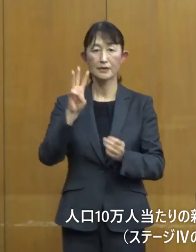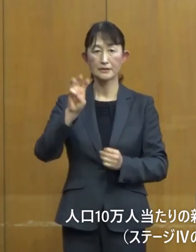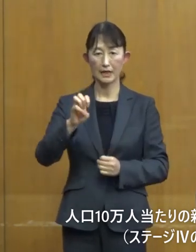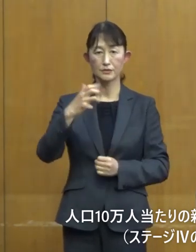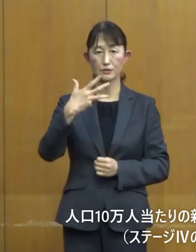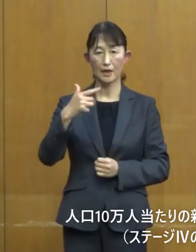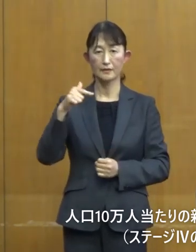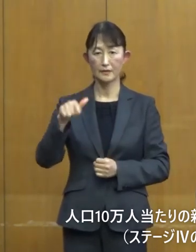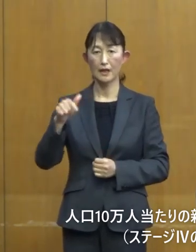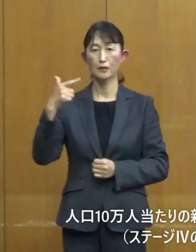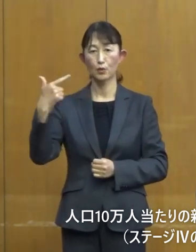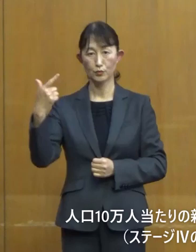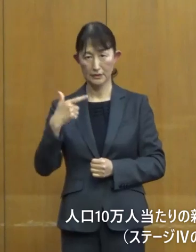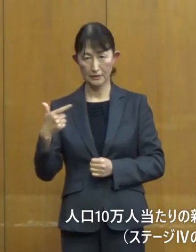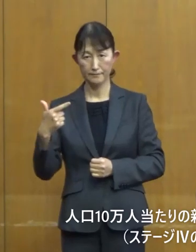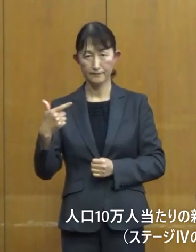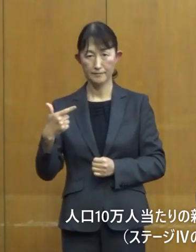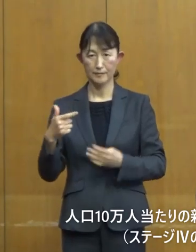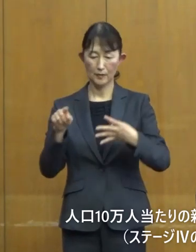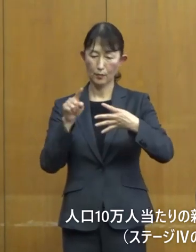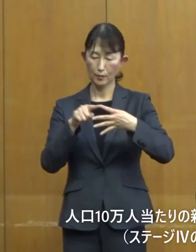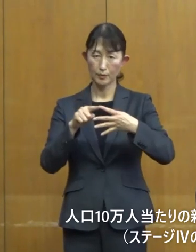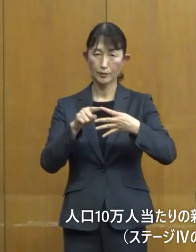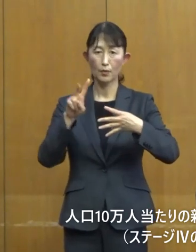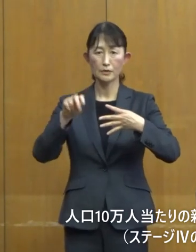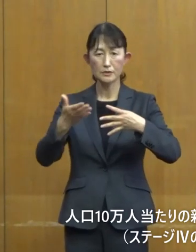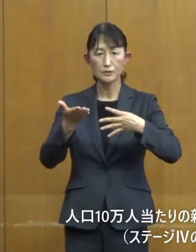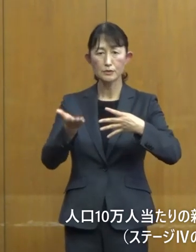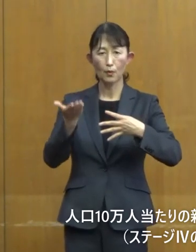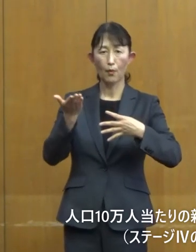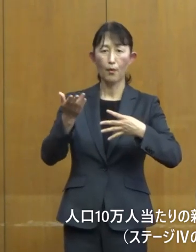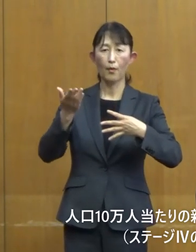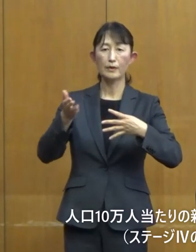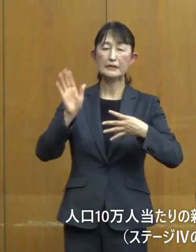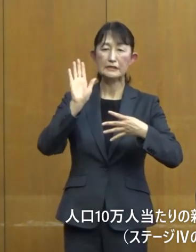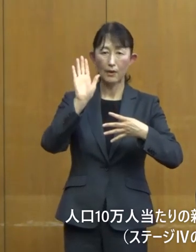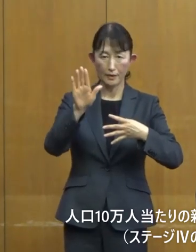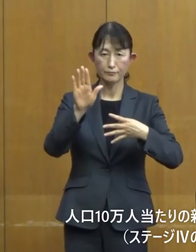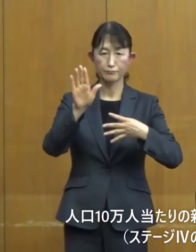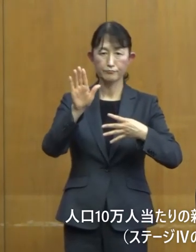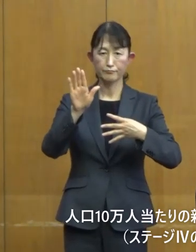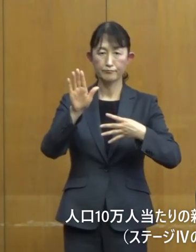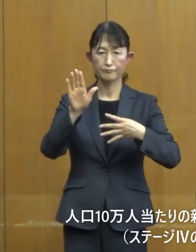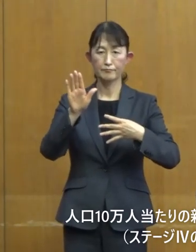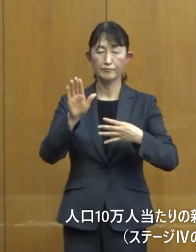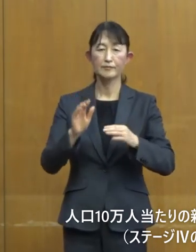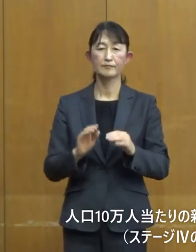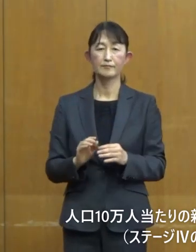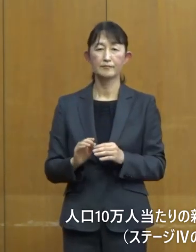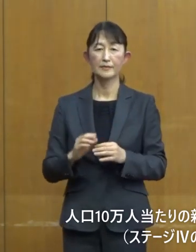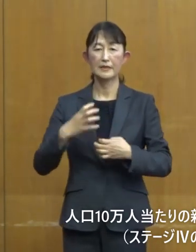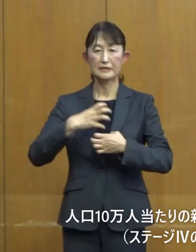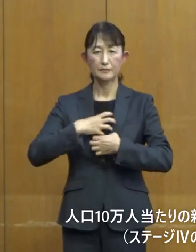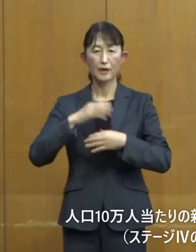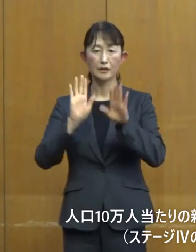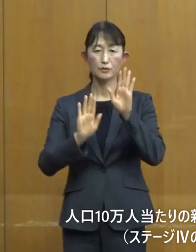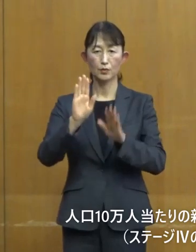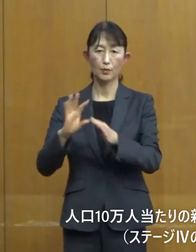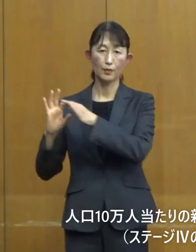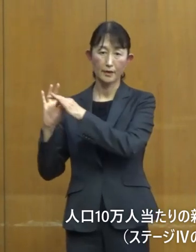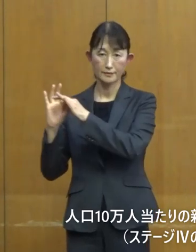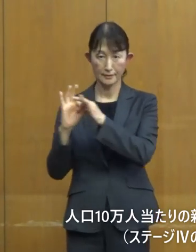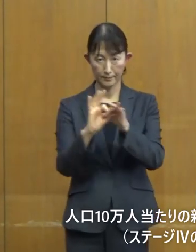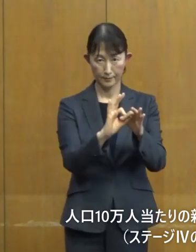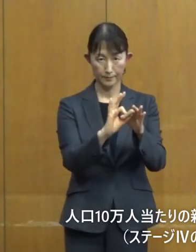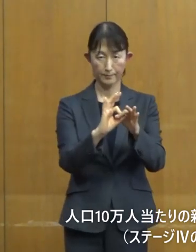38.6 人とステージ4の指標25人よりもはるかに高く、予断を許さない状況